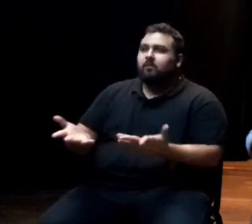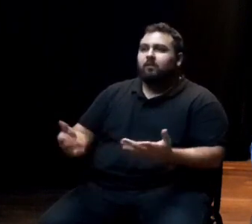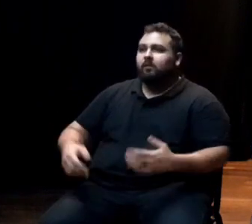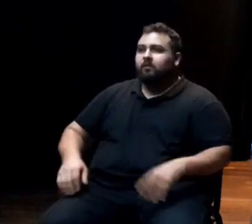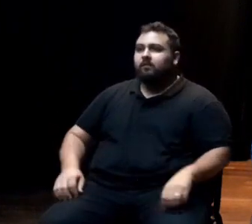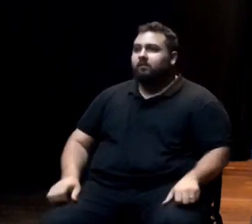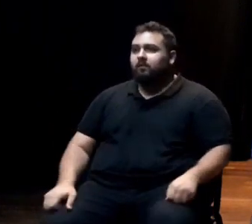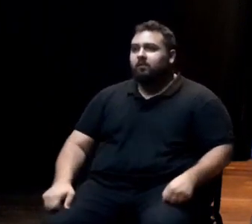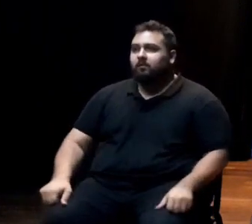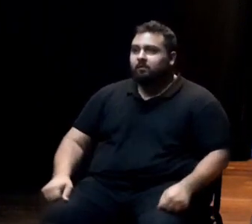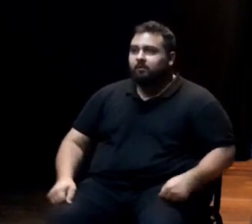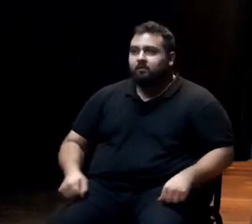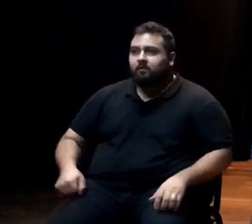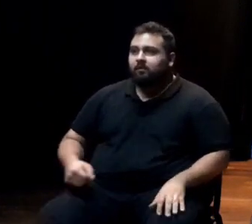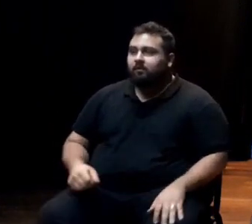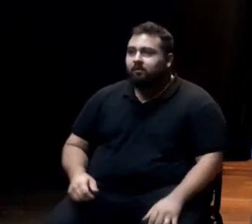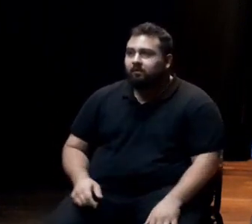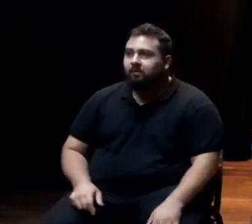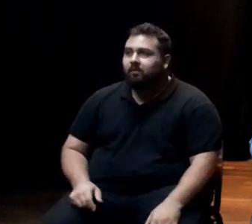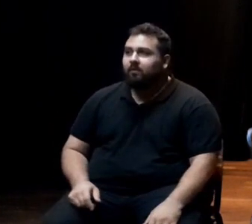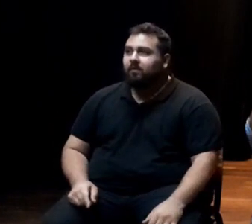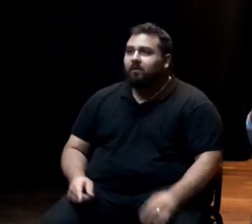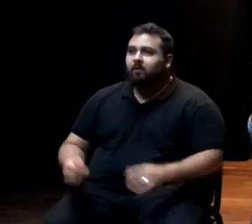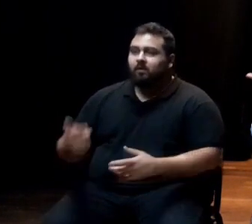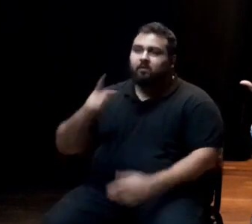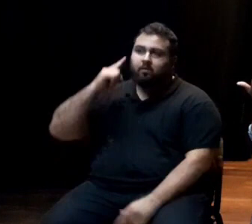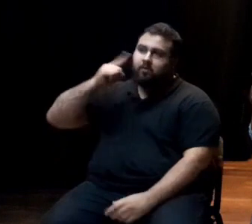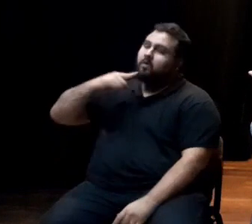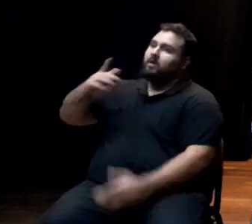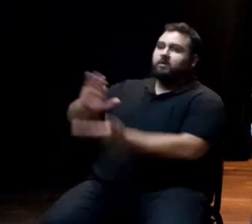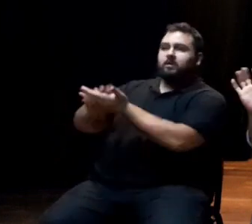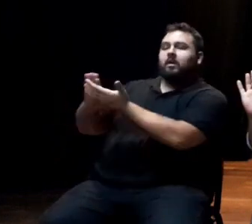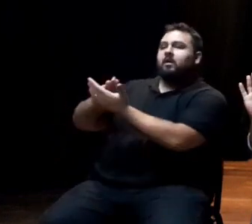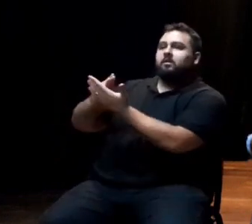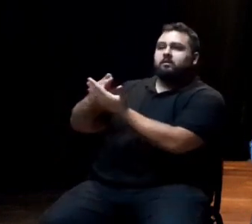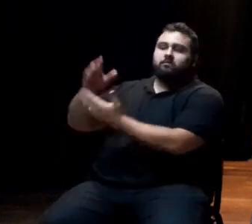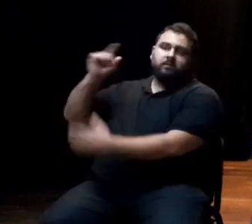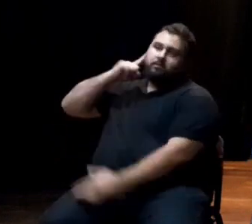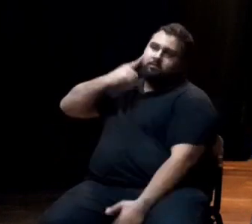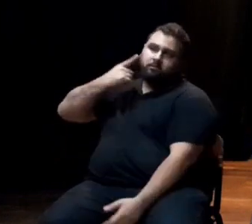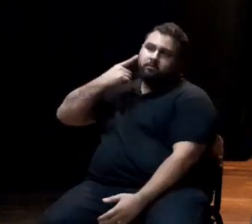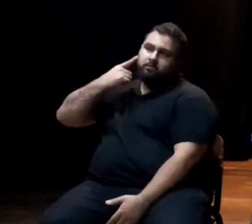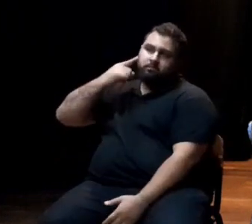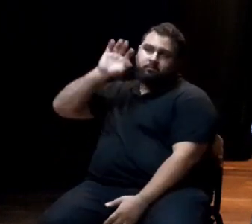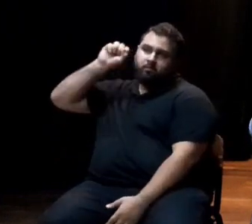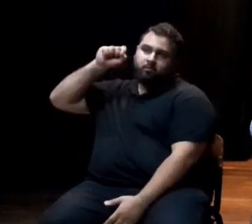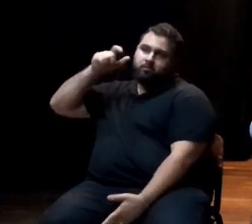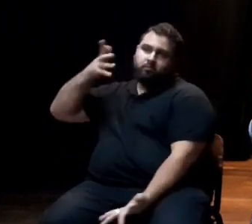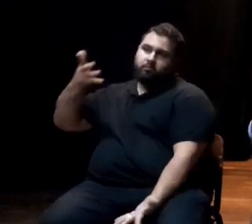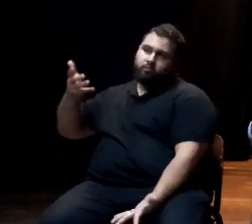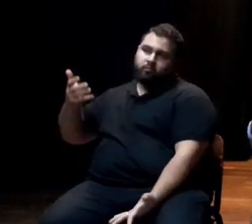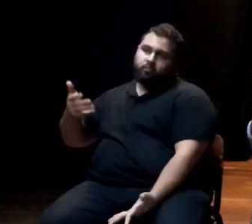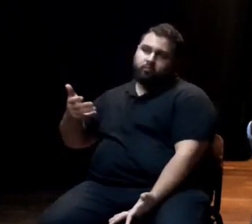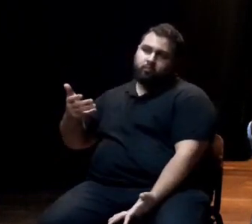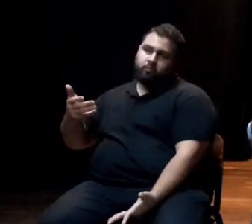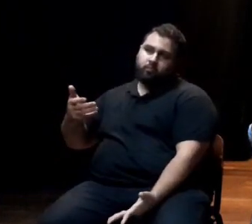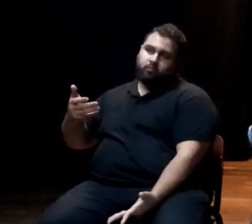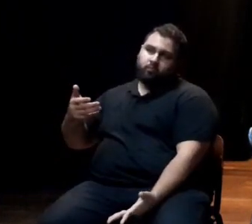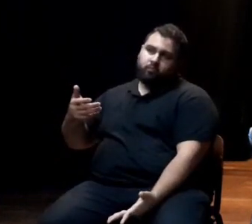série. Mas é ouvinte, é o outro ouvinte, então é o Não intérprete tem. temporal. Ah, é. Não tá, entendi.